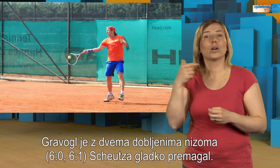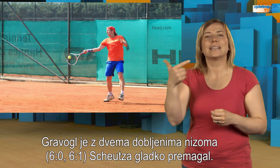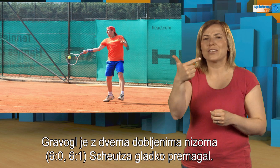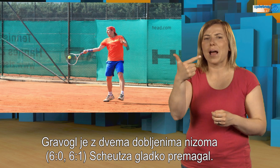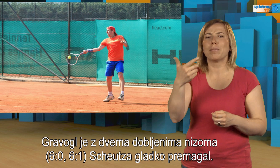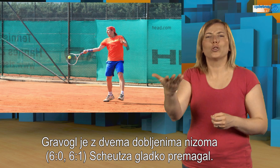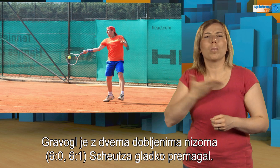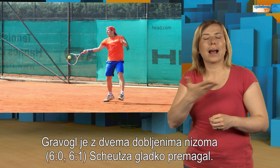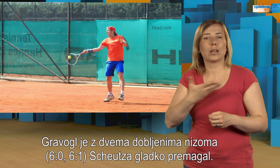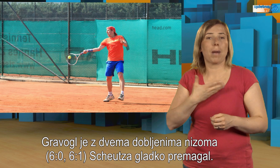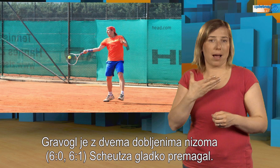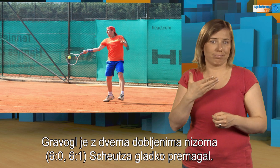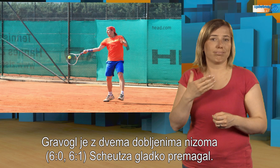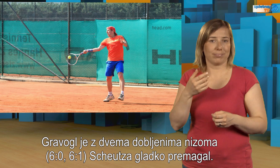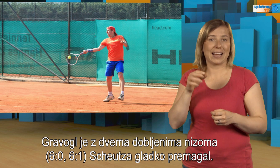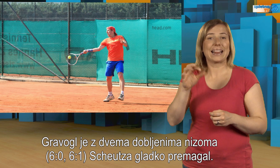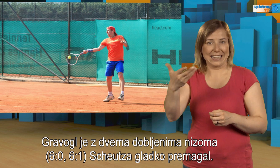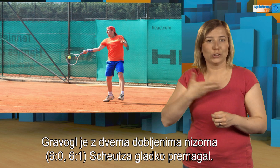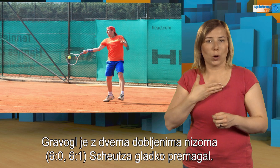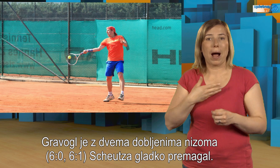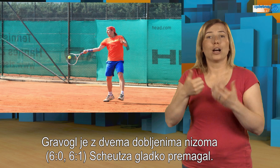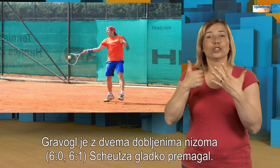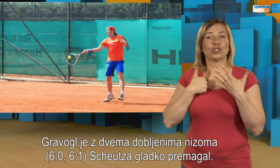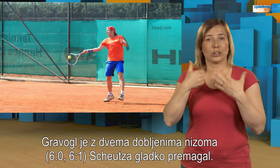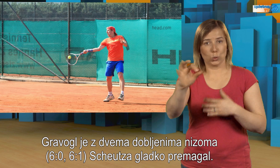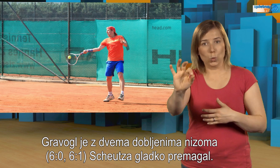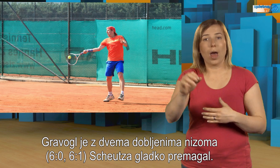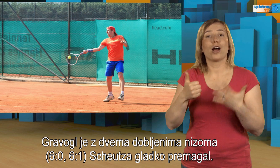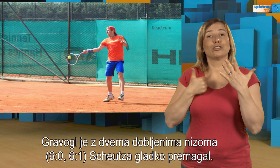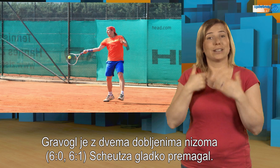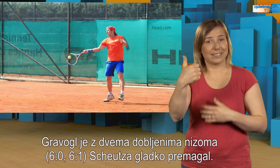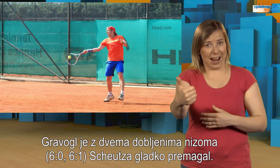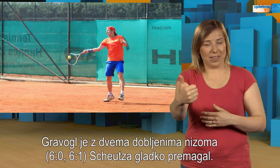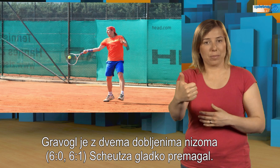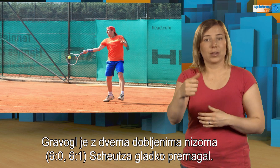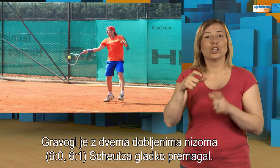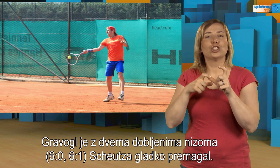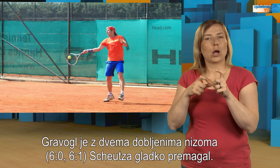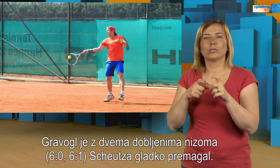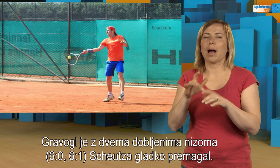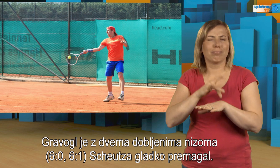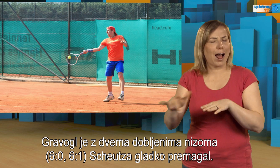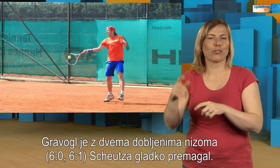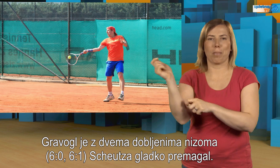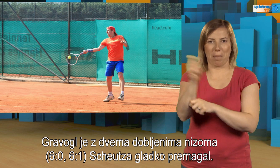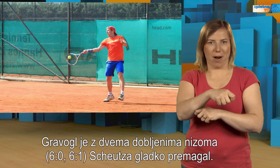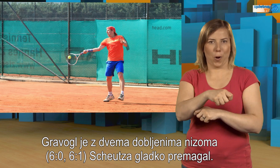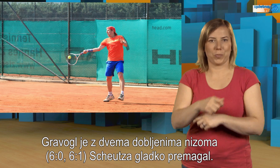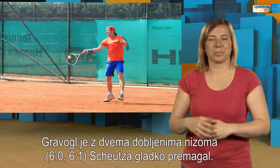Grafogel je z dvema dobljenima nizoma, 6-0 in 6-1, Šojca gladko premagal.